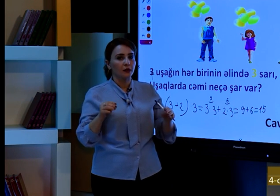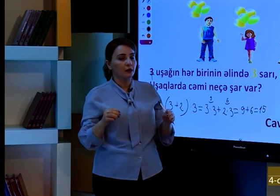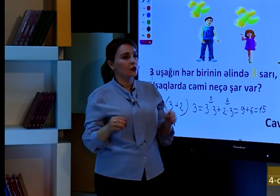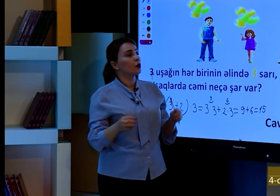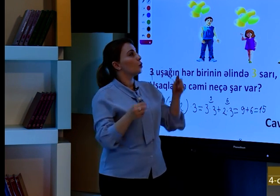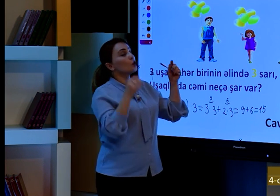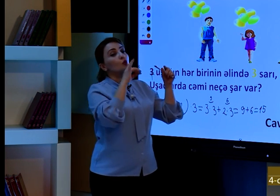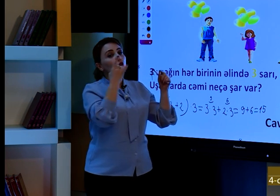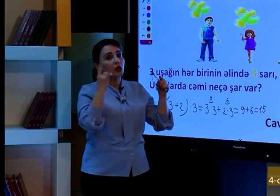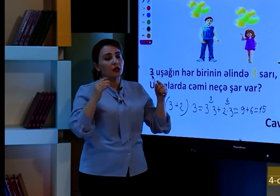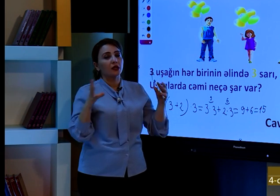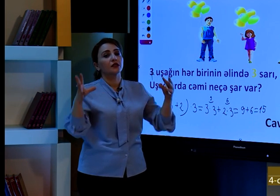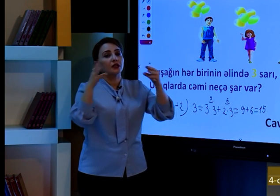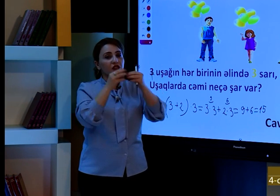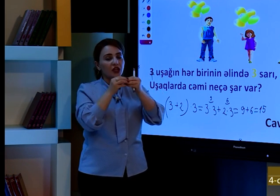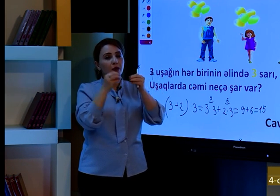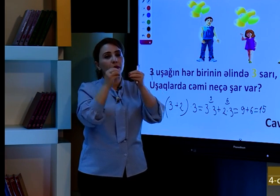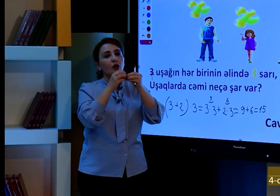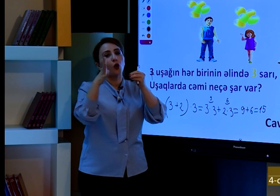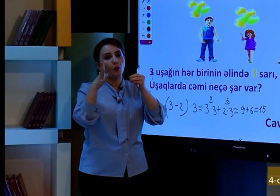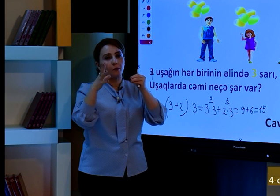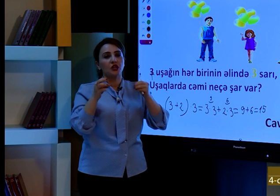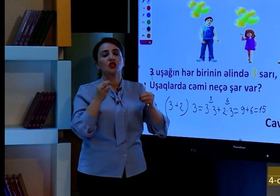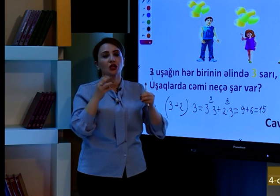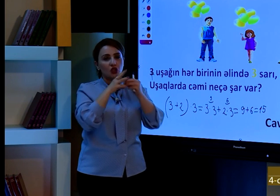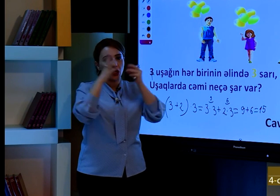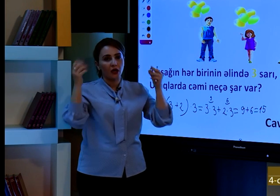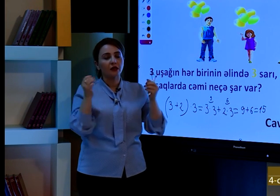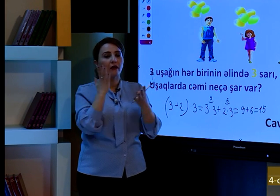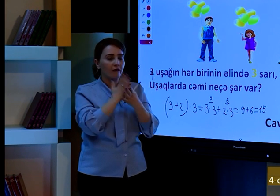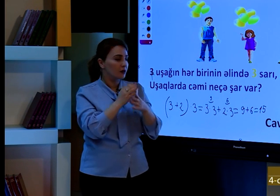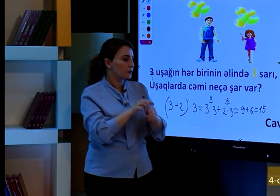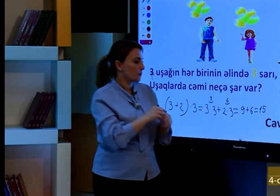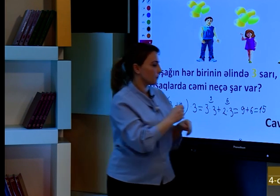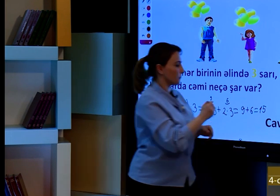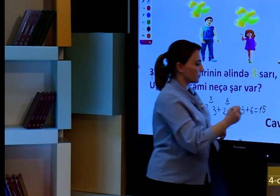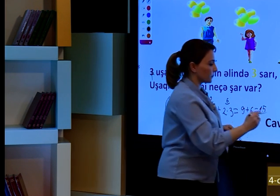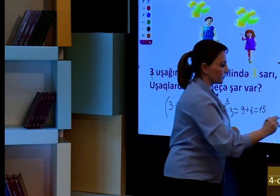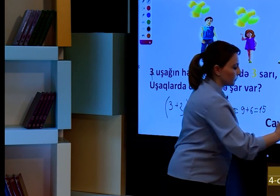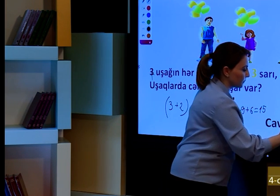balalar, uşaqlarda cəmi 15 şar var.